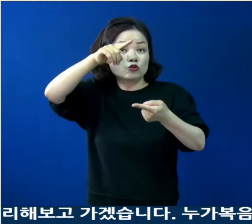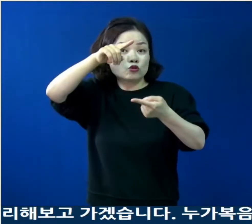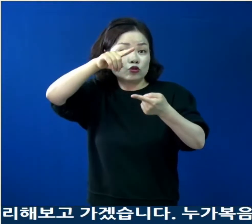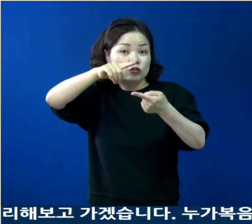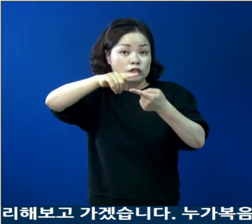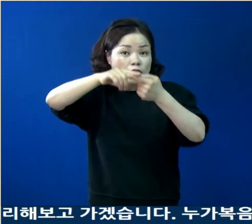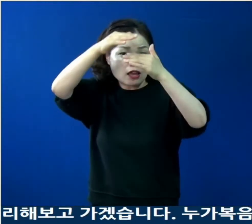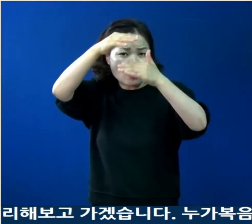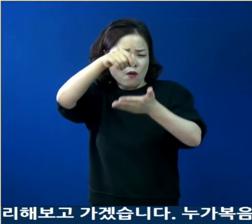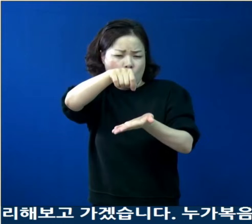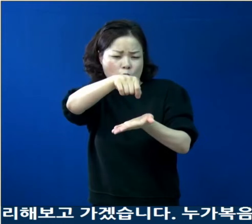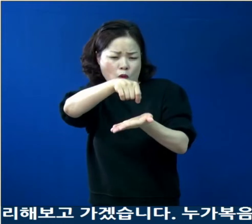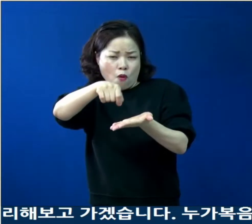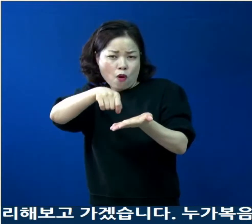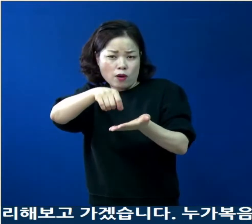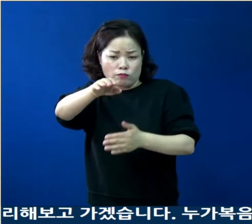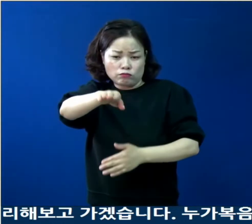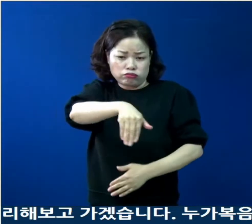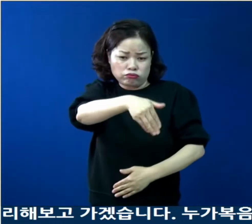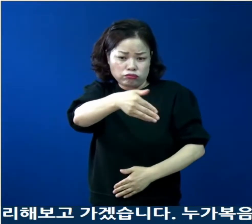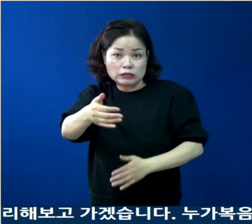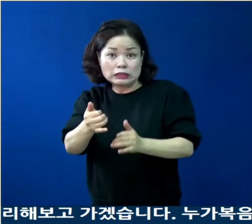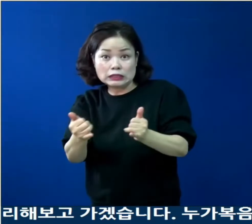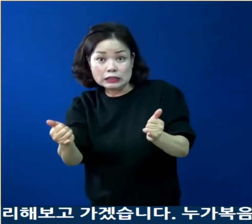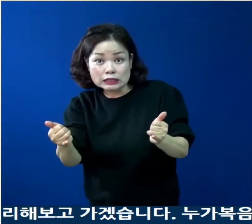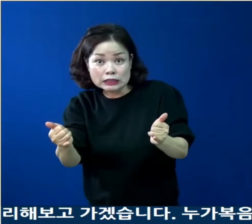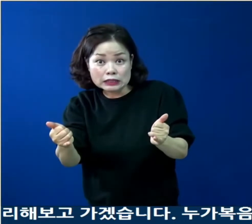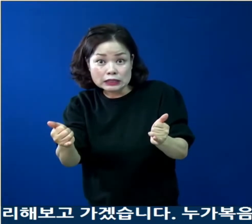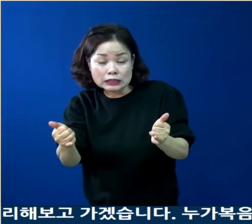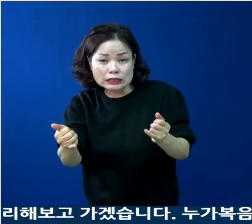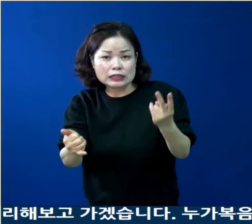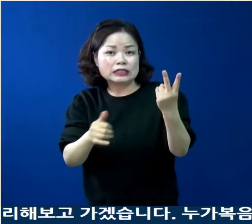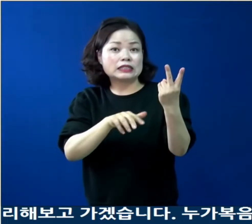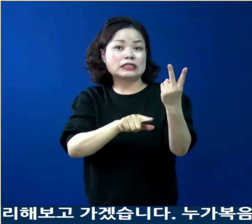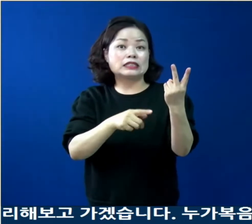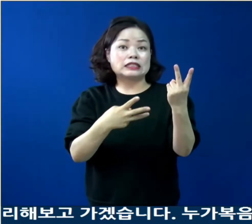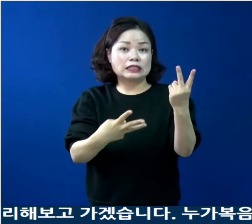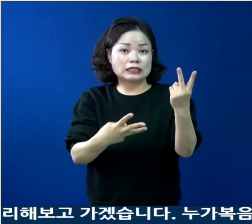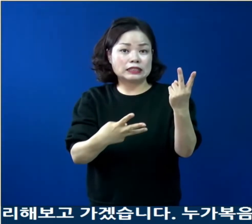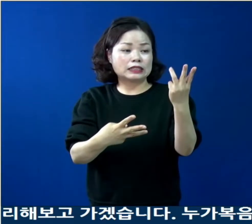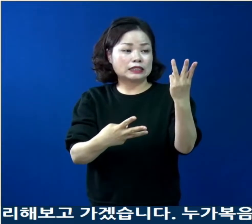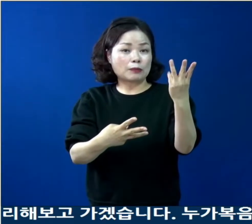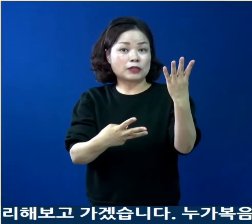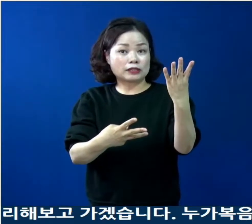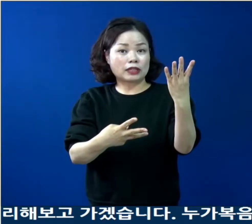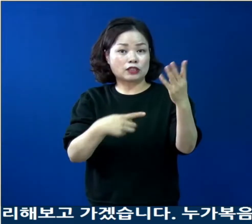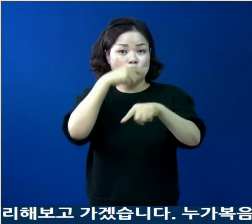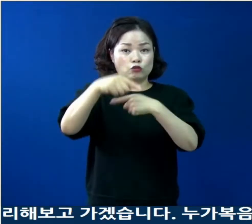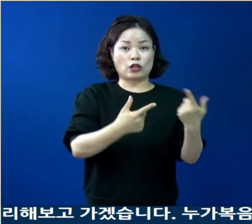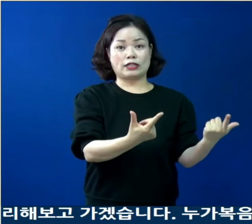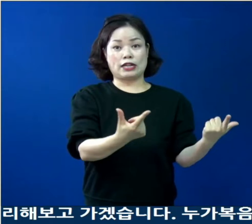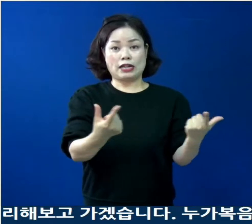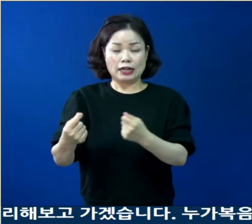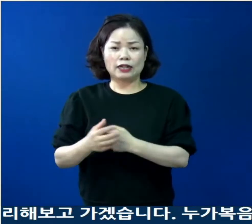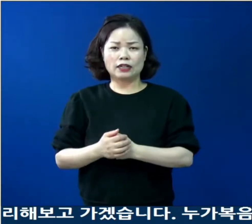내력을 저술하려고 붓을 든 사람이 많은지라. 2절까지 읽었죠? 3절 4절 같이 읽으십시다. 그 모든